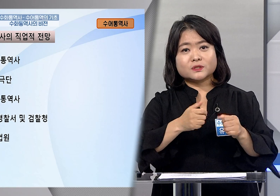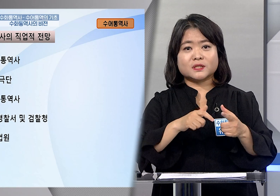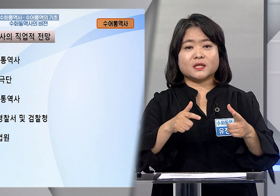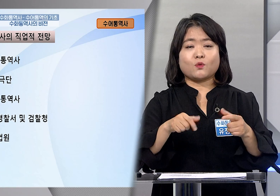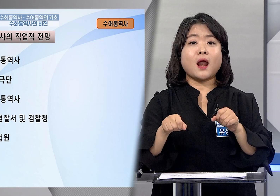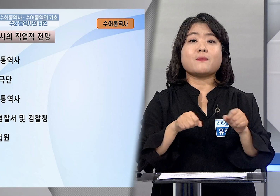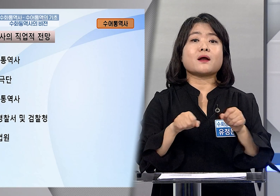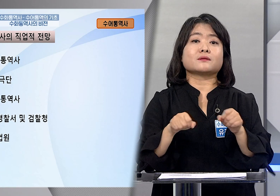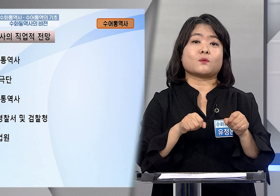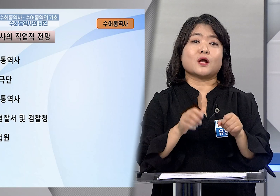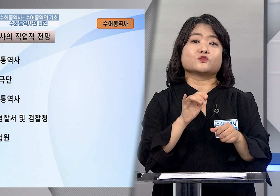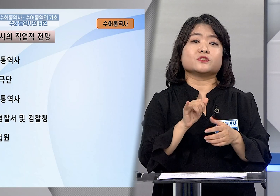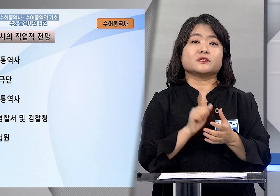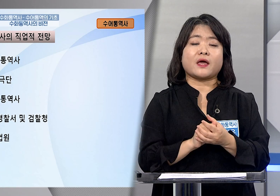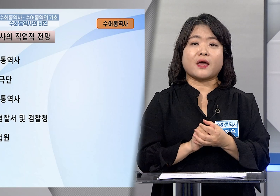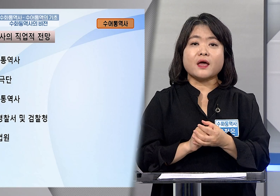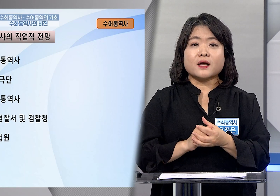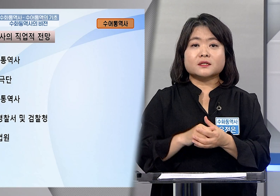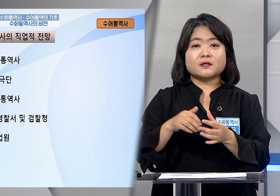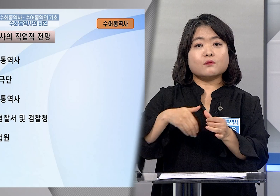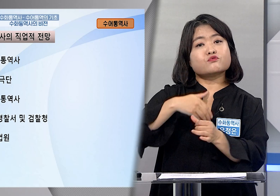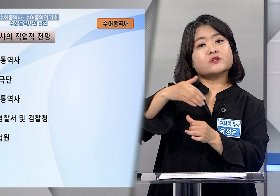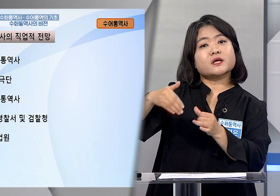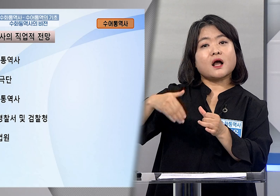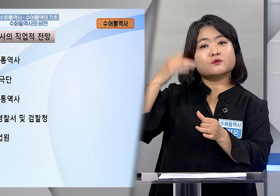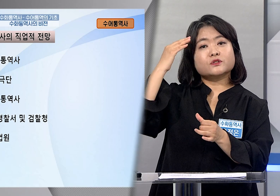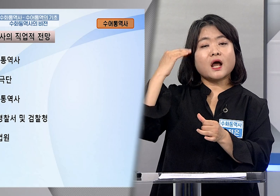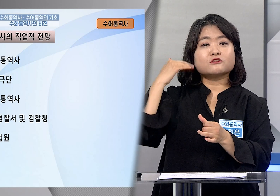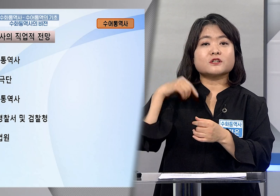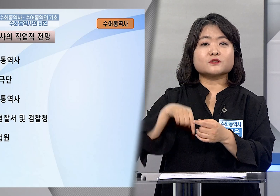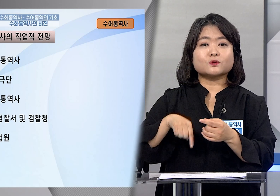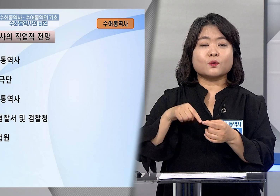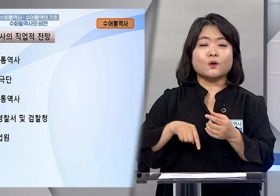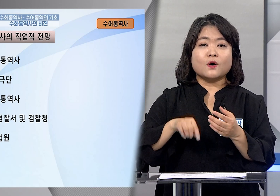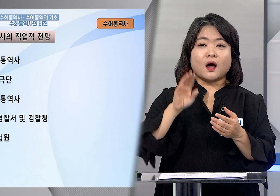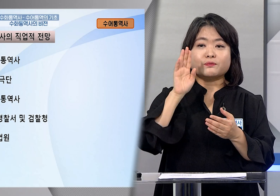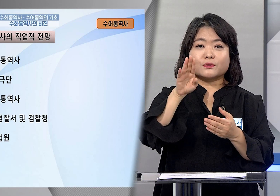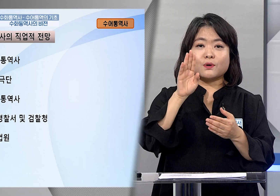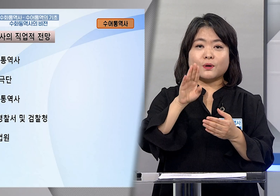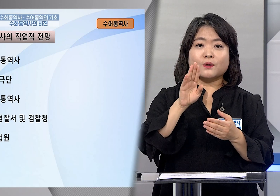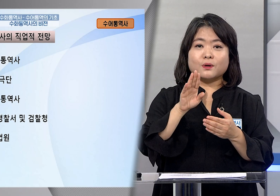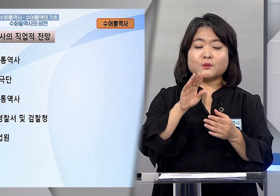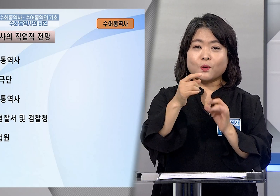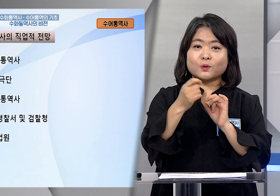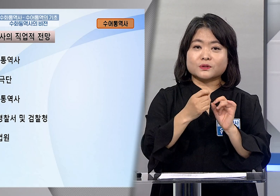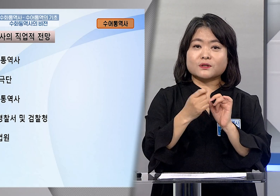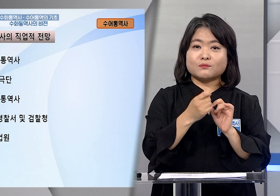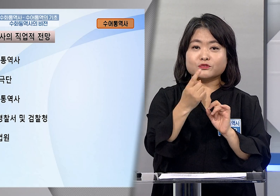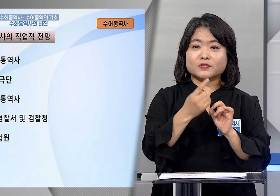활동들이 활발하다고 할 수 있는데 그러한 분위기가 우리 한국에서도 앞으로 곧 그런